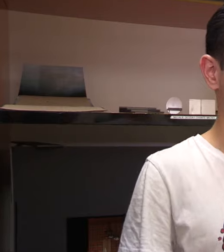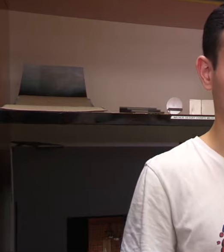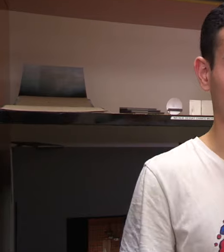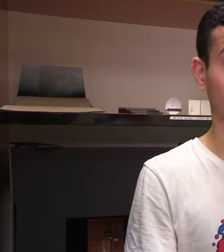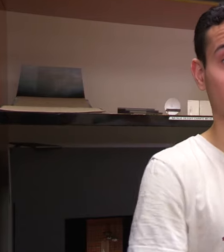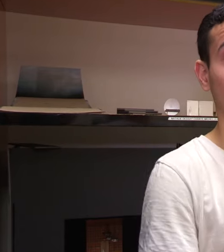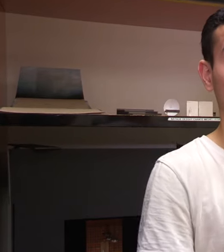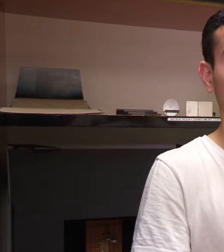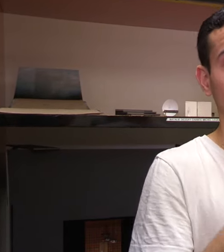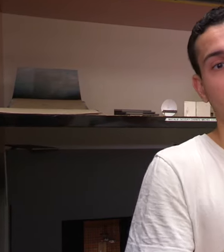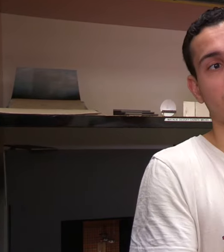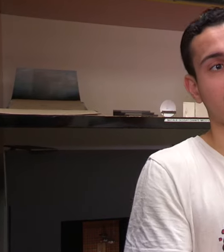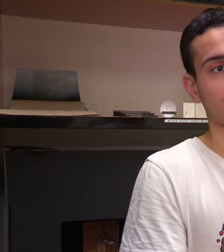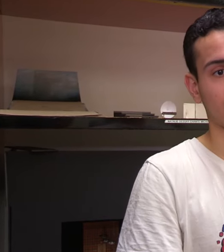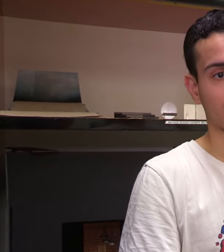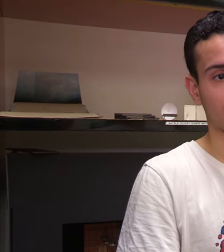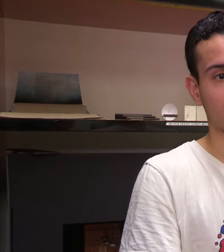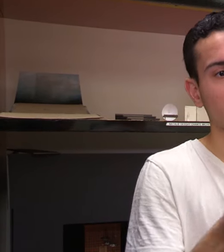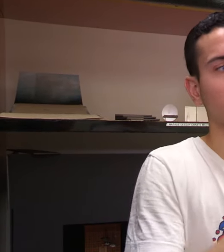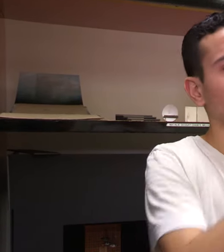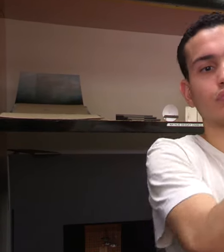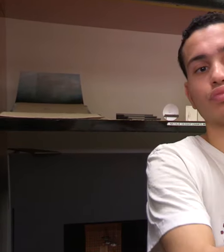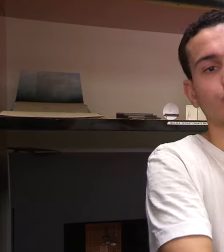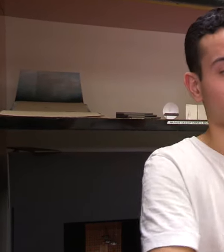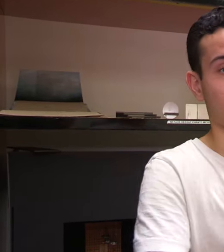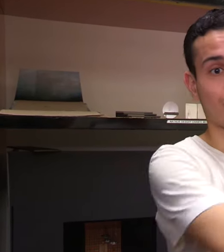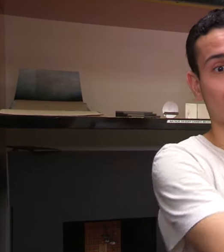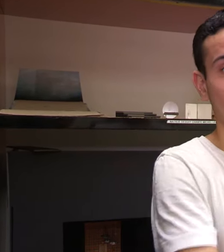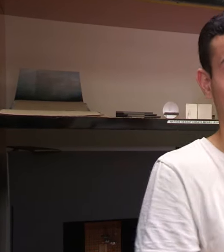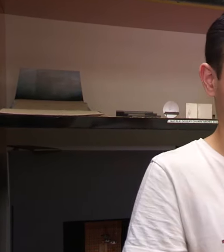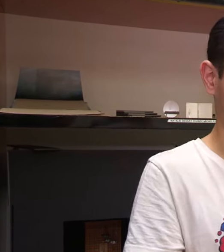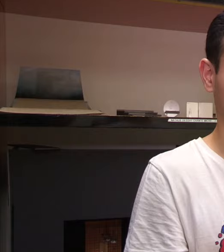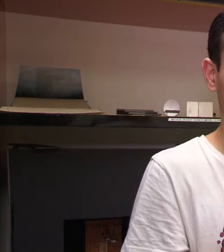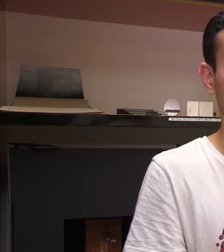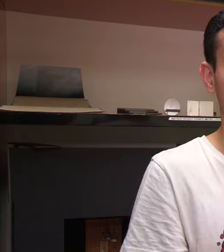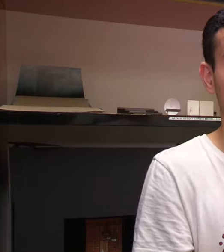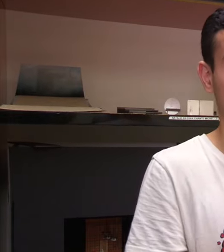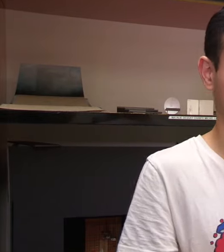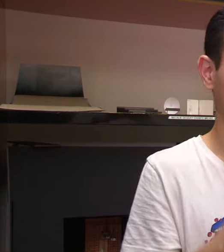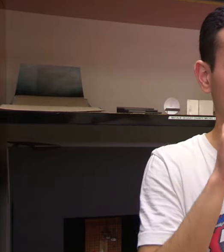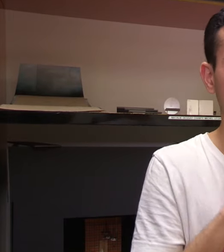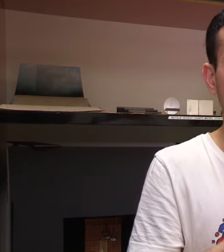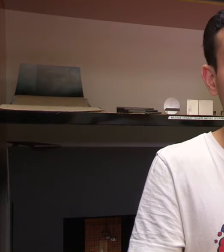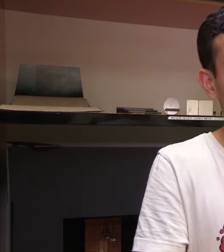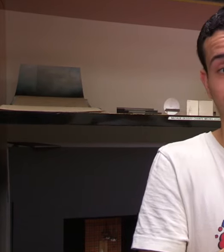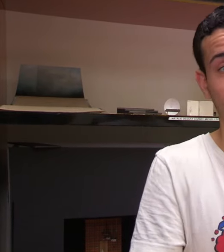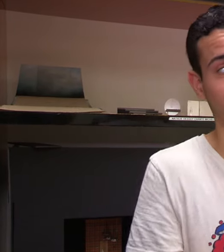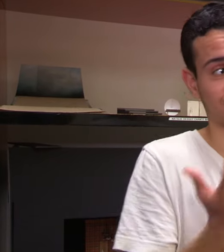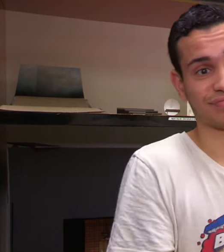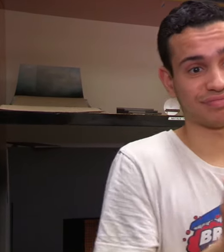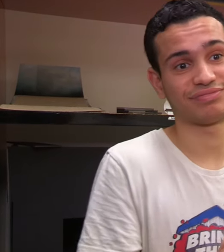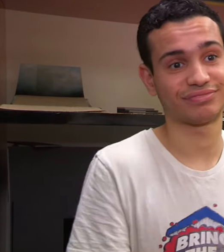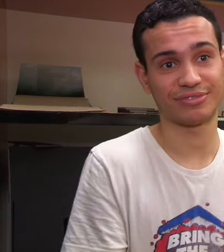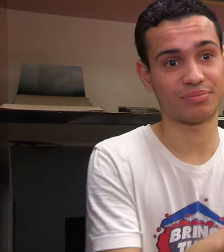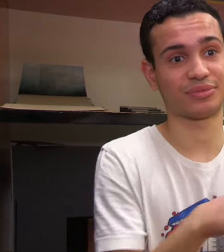J'ai été pris dans un spectacle avec des entendants à Paris. Je commence les répétitions en mai, donc je vais enfin pouvoir jouer dans un spectacle.